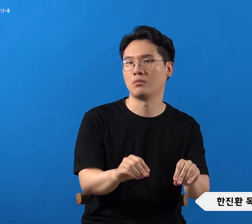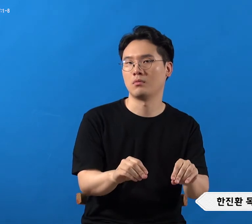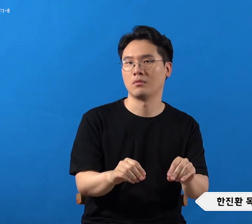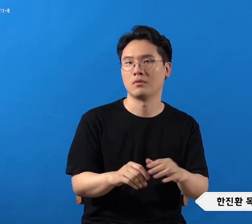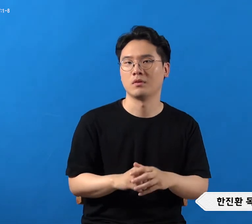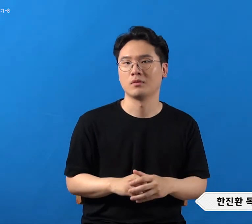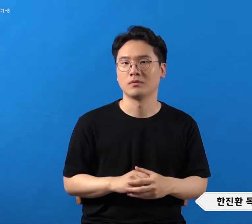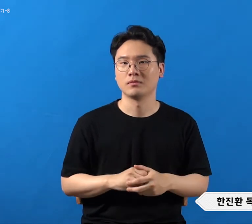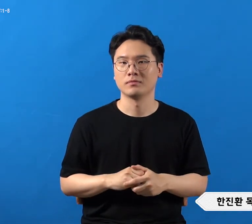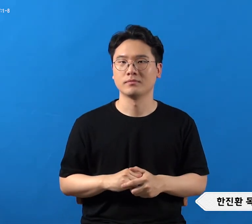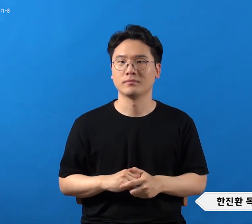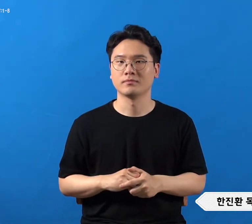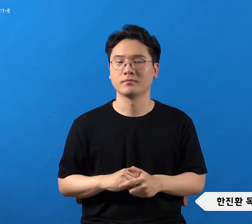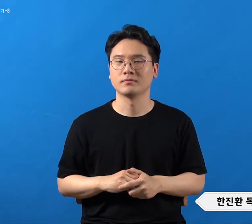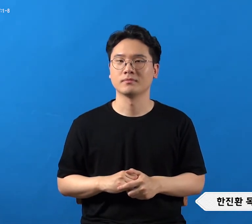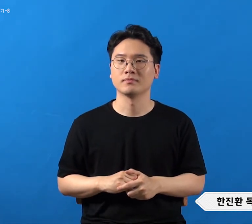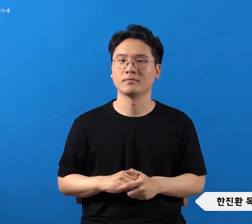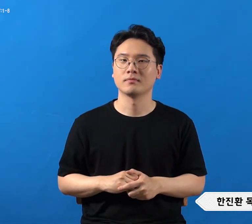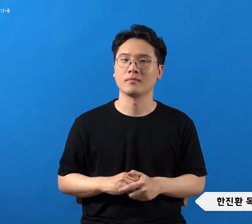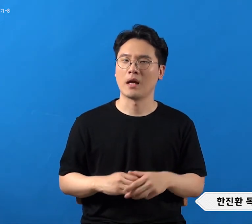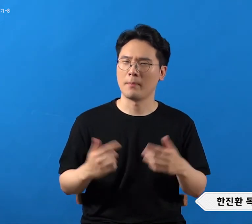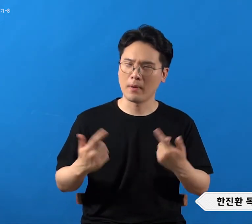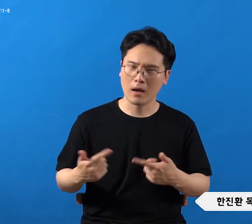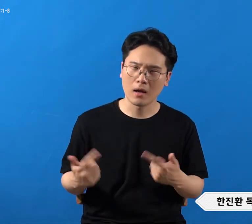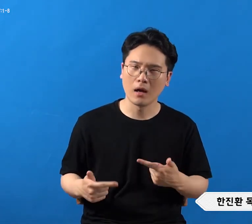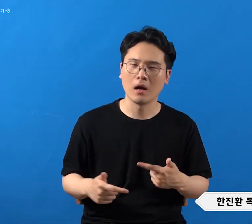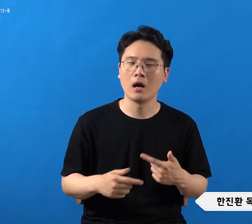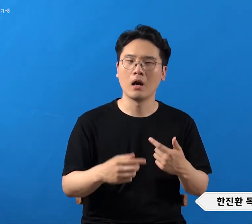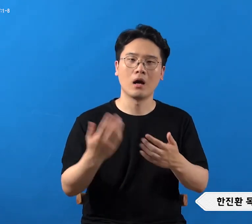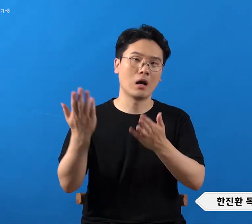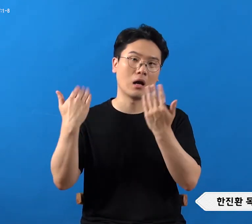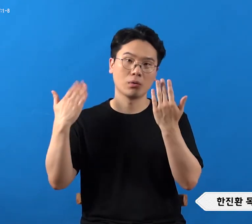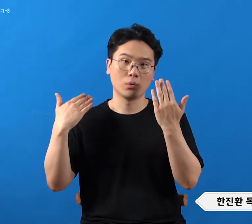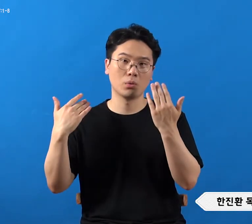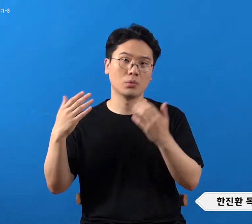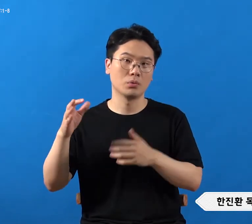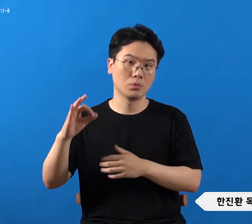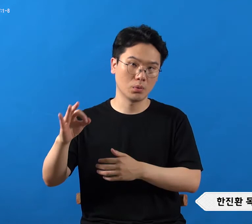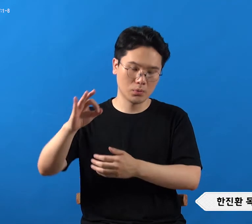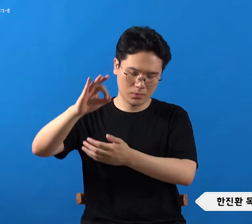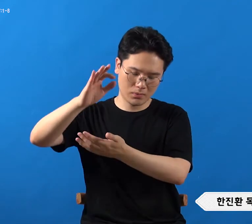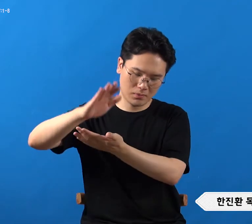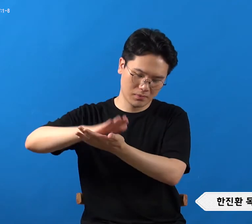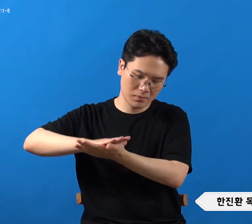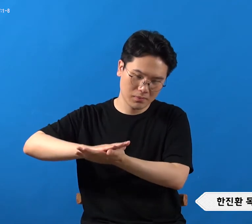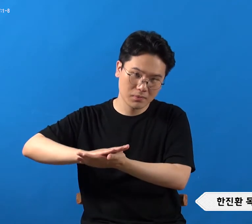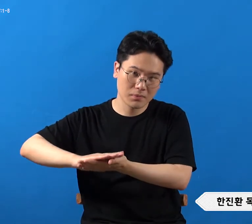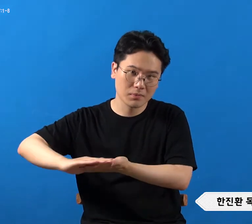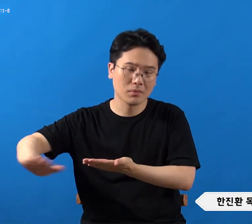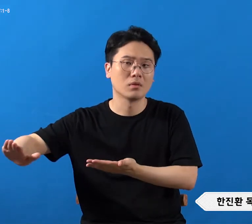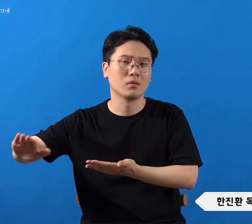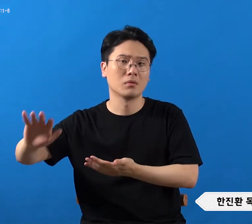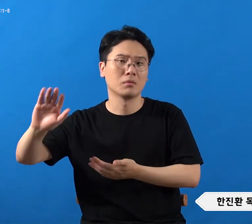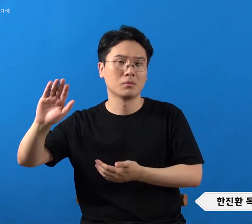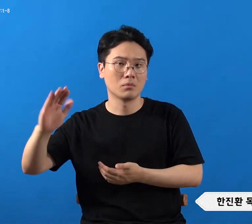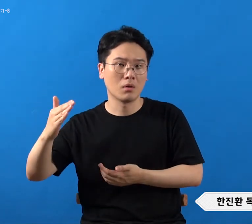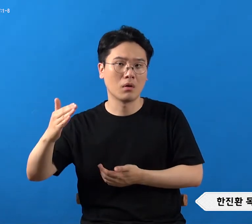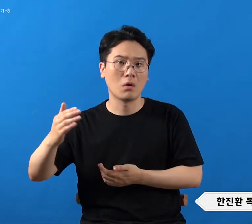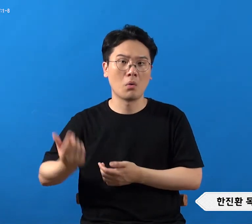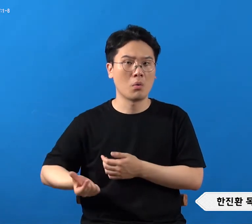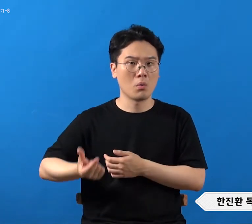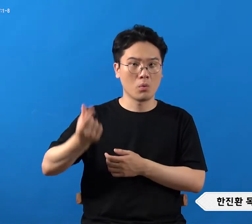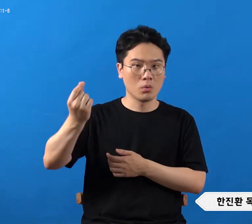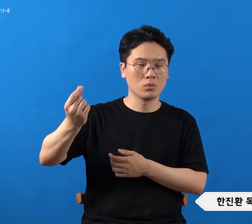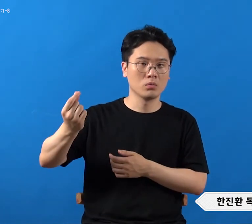이 달이 지나갈수록 점점 학교 이 재원이 고갈이 되는데, 이대로 가다가는 이제 얼마 안